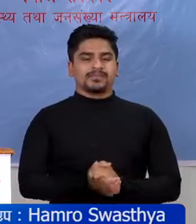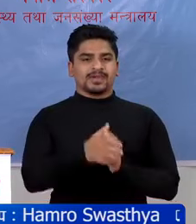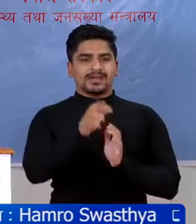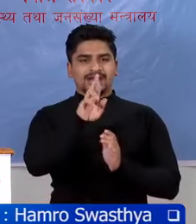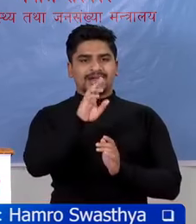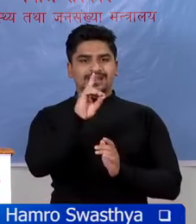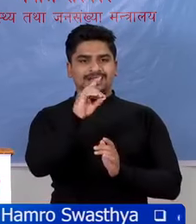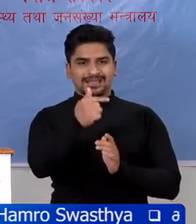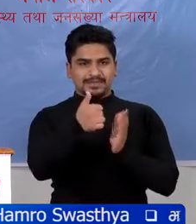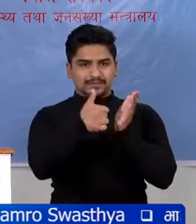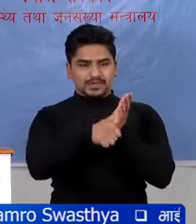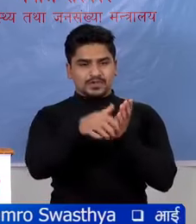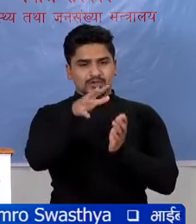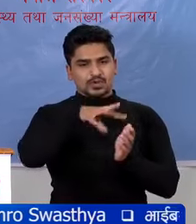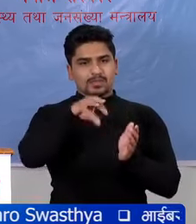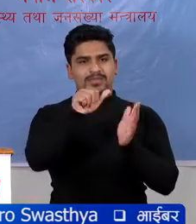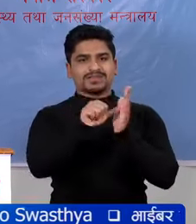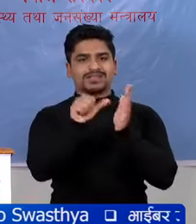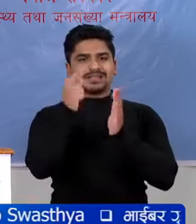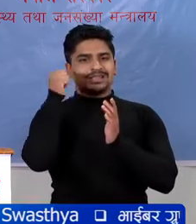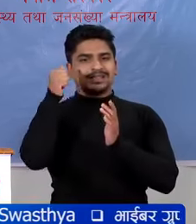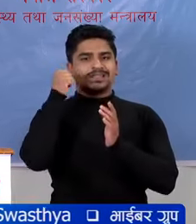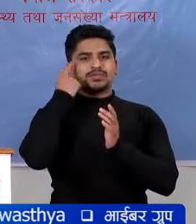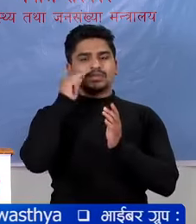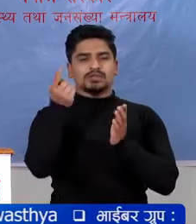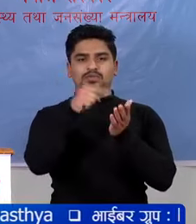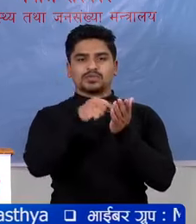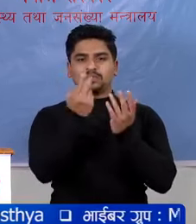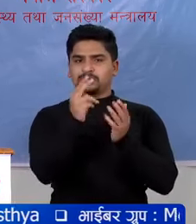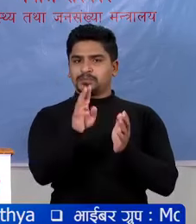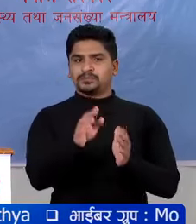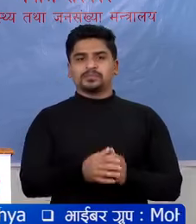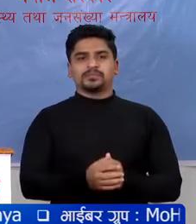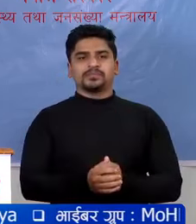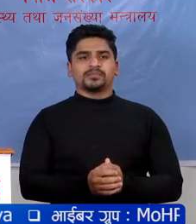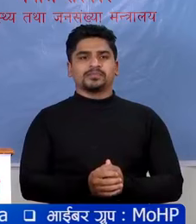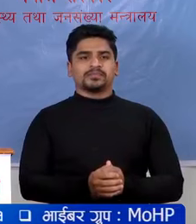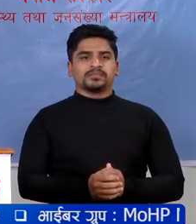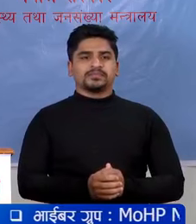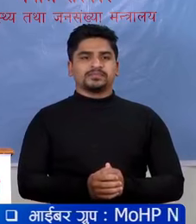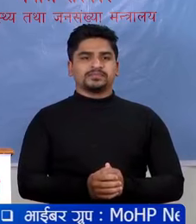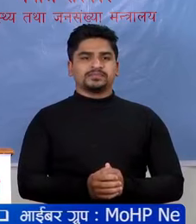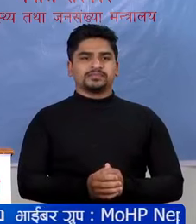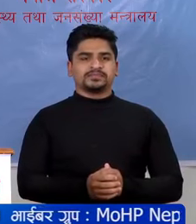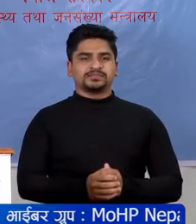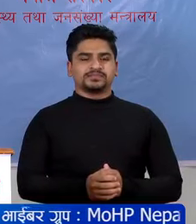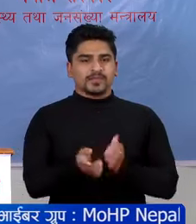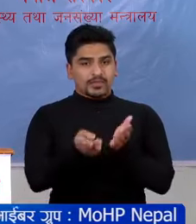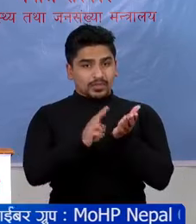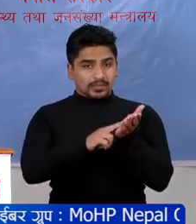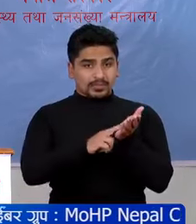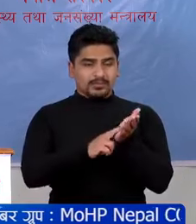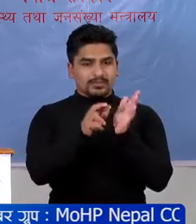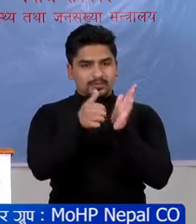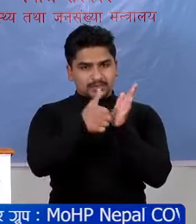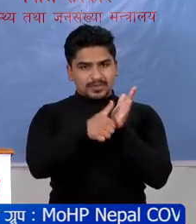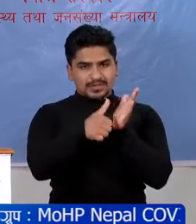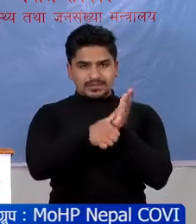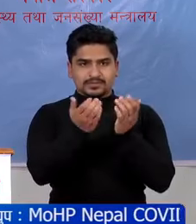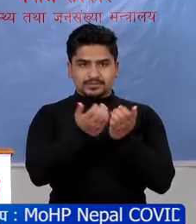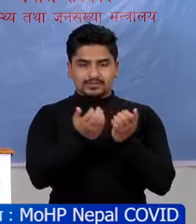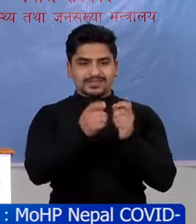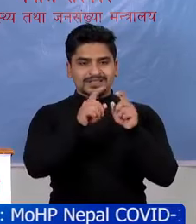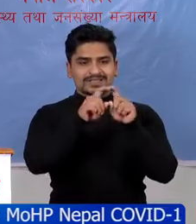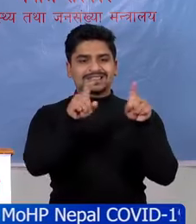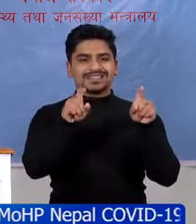आडिटी परिक्षेन सबय जिल्ला मां इजे देखी शुरू वही सके कवस्ता छबुआ थप परिक्षेन को लागी